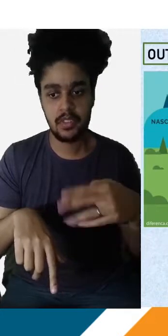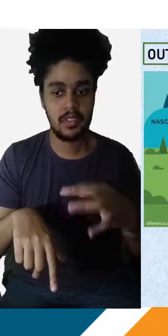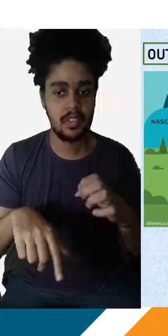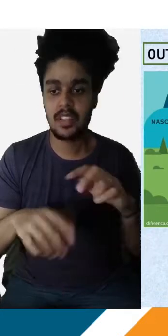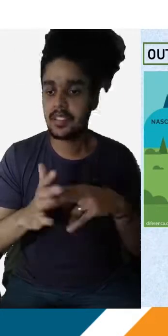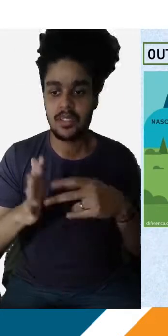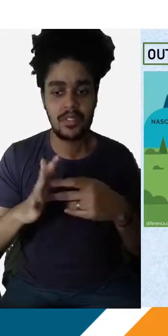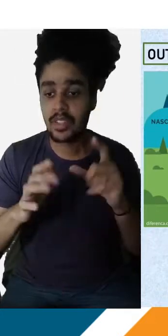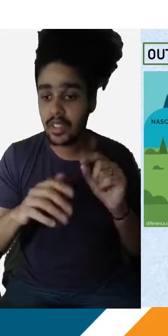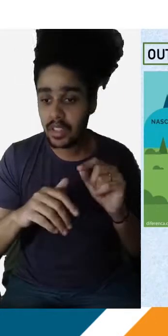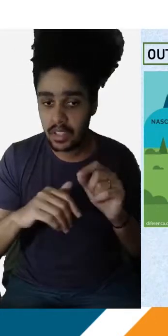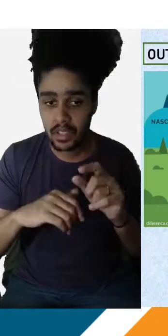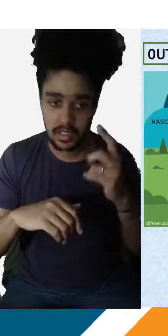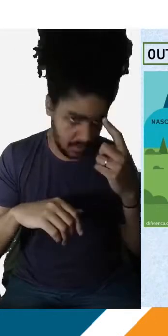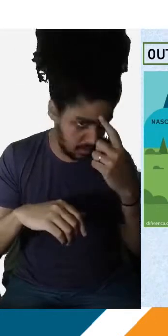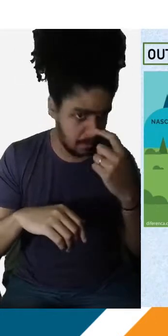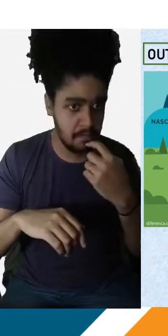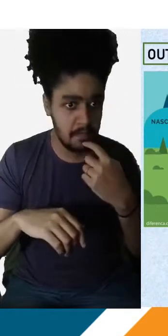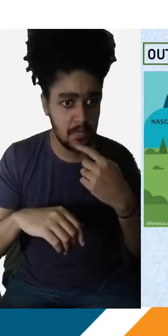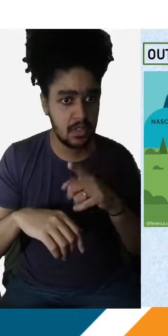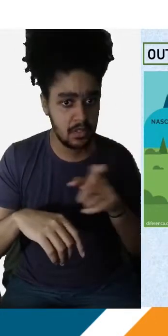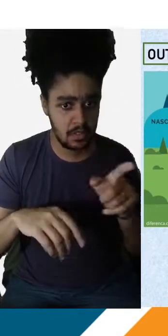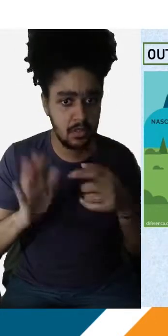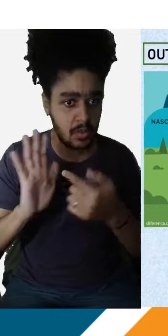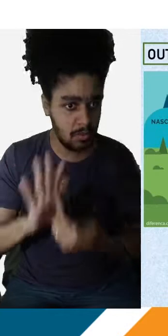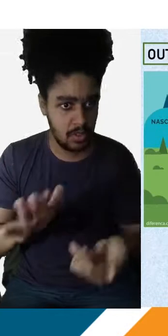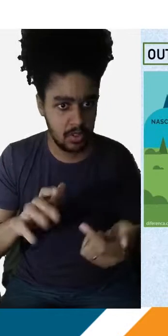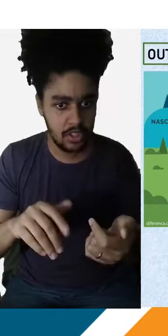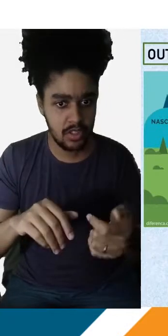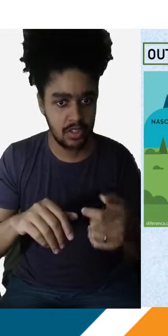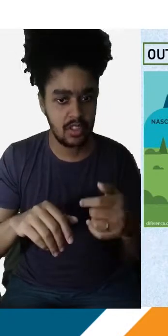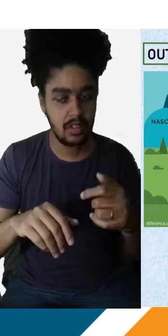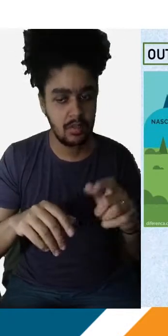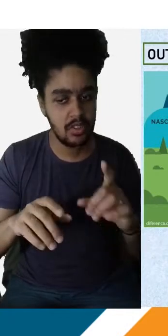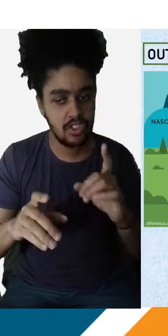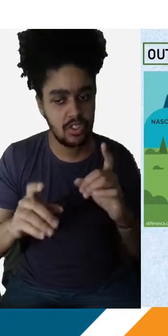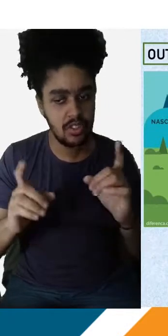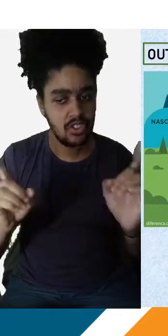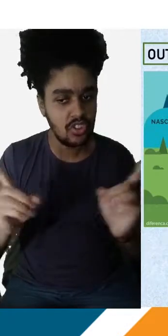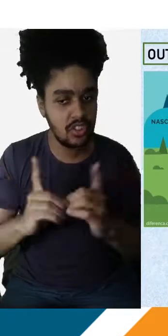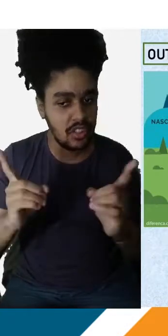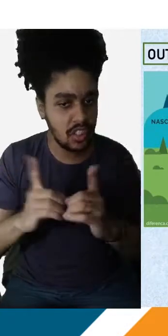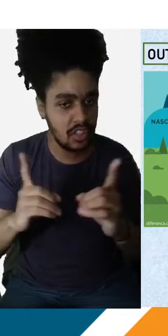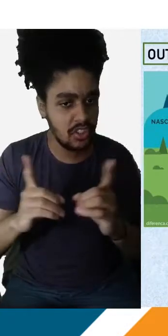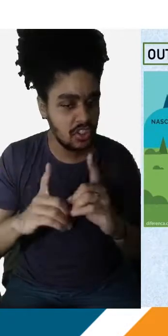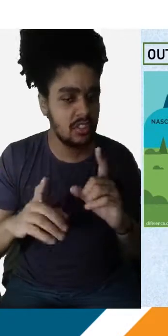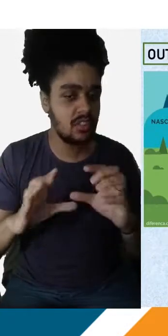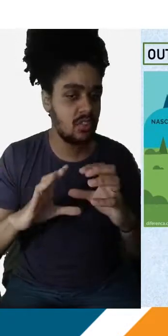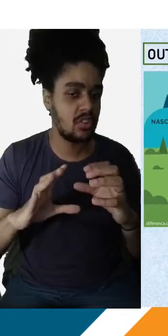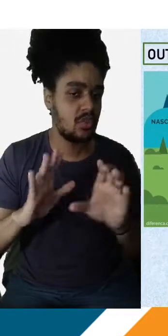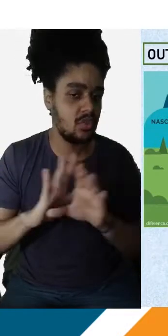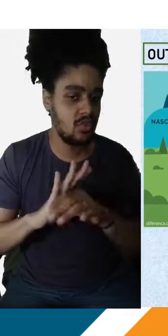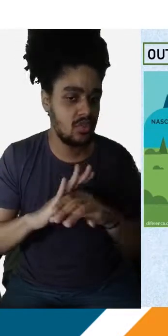dúvida de vez. A imagem nos mostra de forma muito didática a diferença entre esses dois conceitos. A